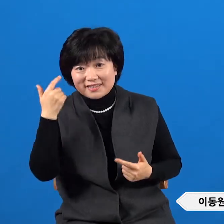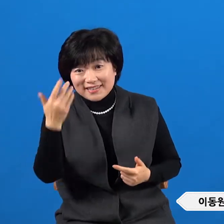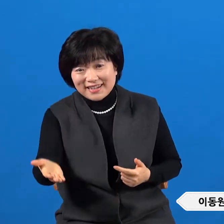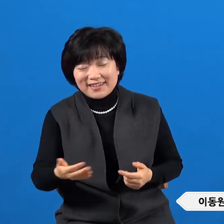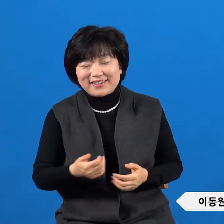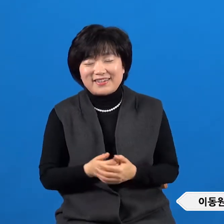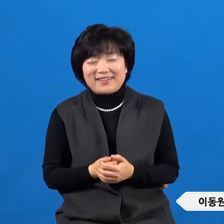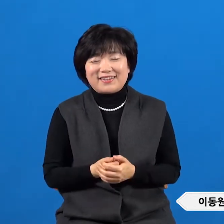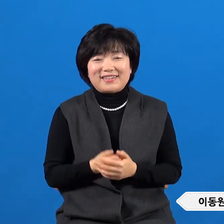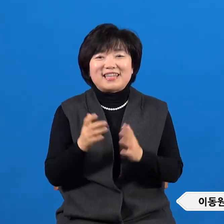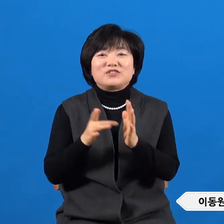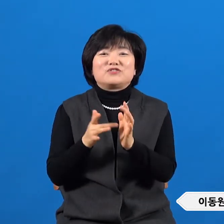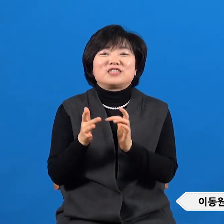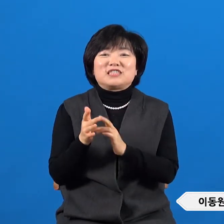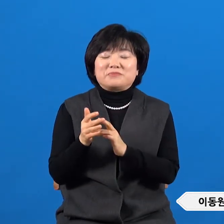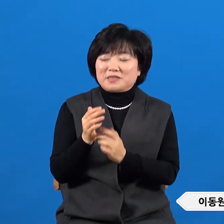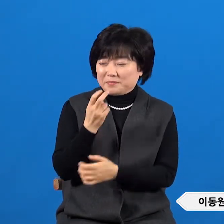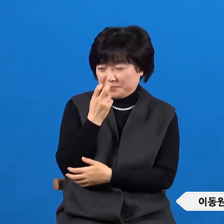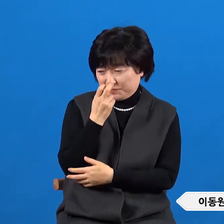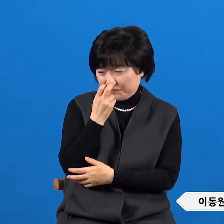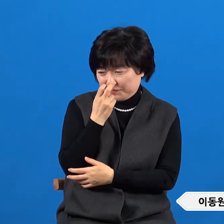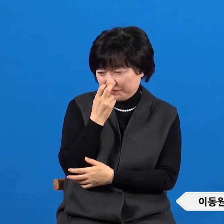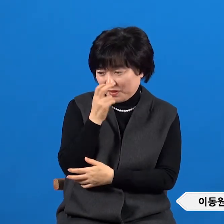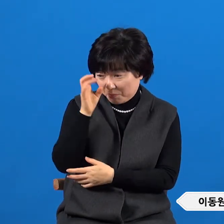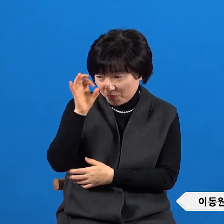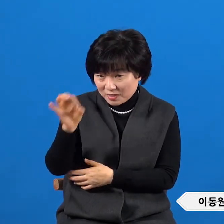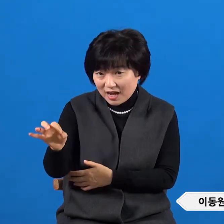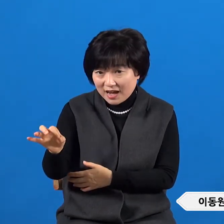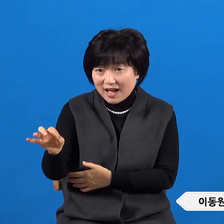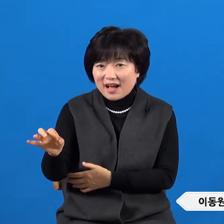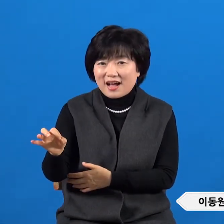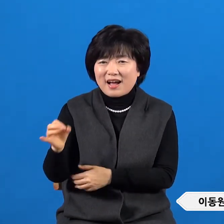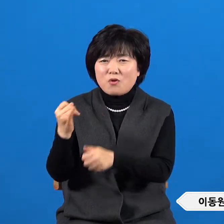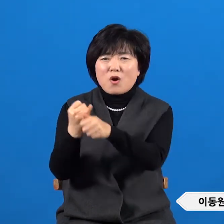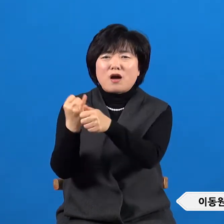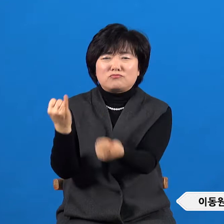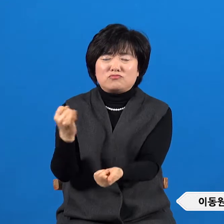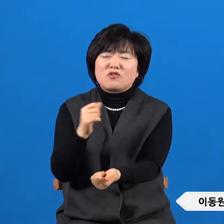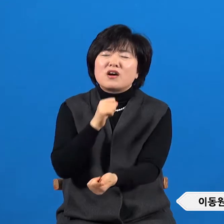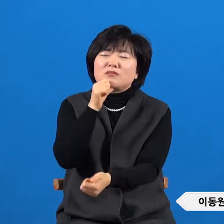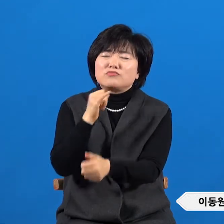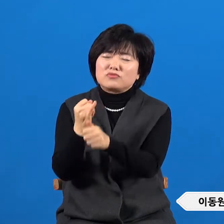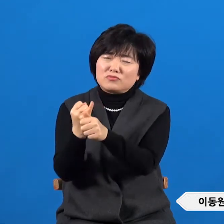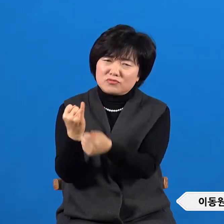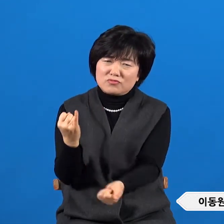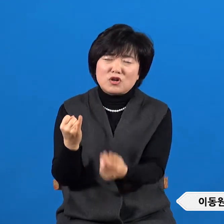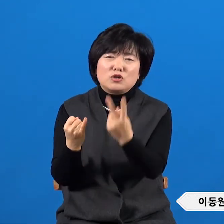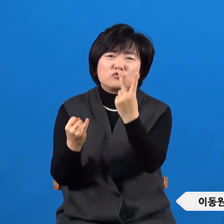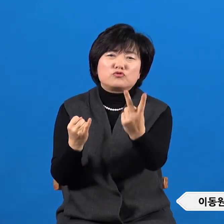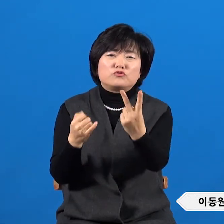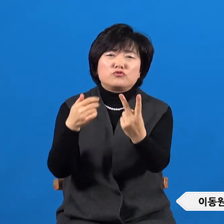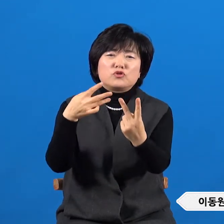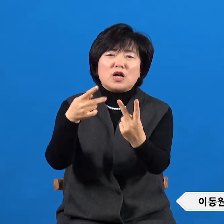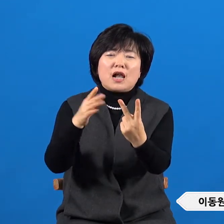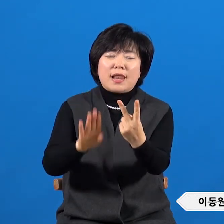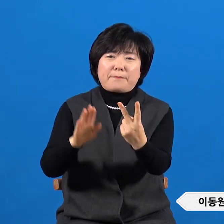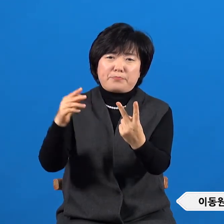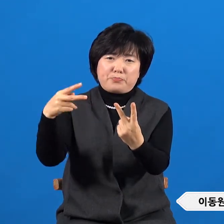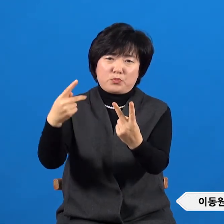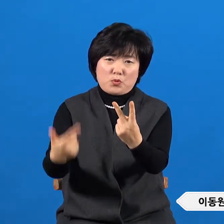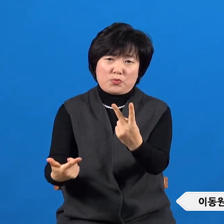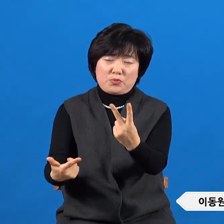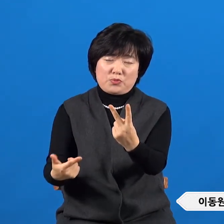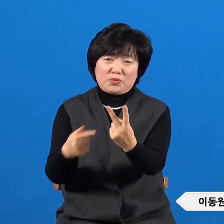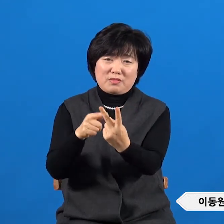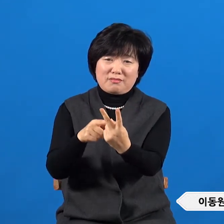그리고 마침내 예수님은 한 가난한 과부가 2개의 렙돈, 아무것도 아닌 가치이지만 그러나 그녀에게